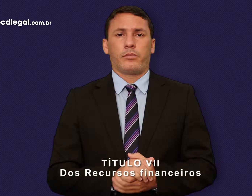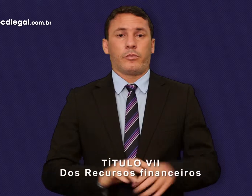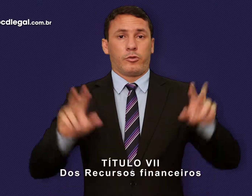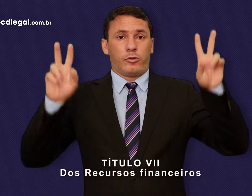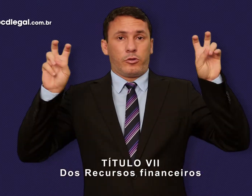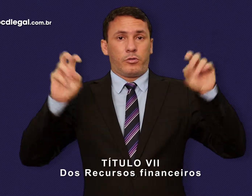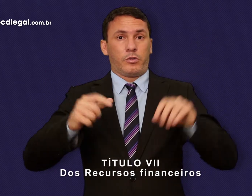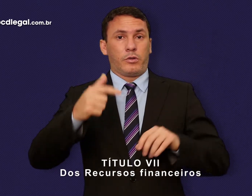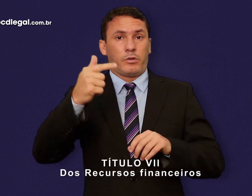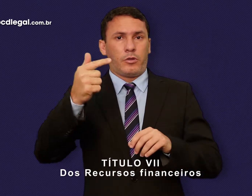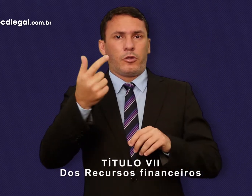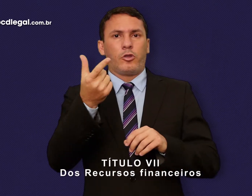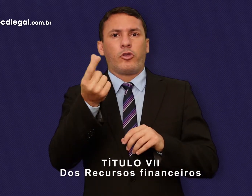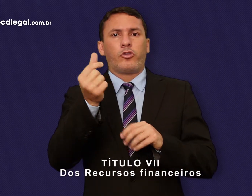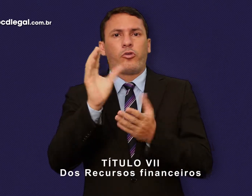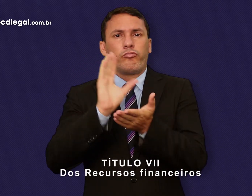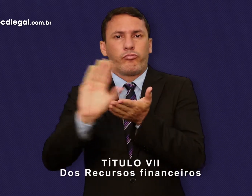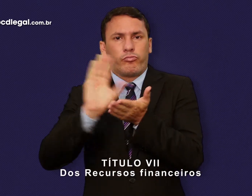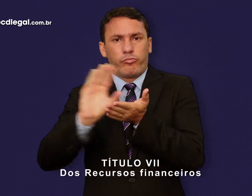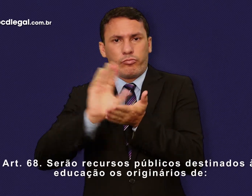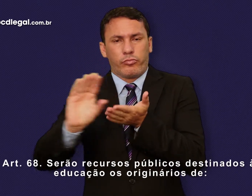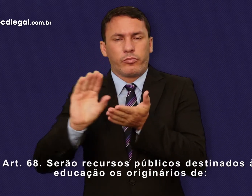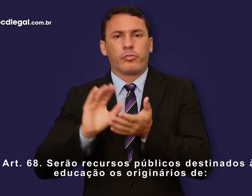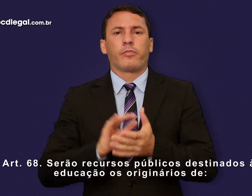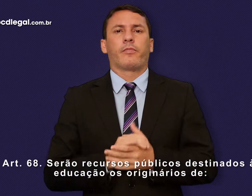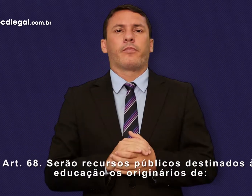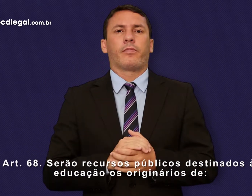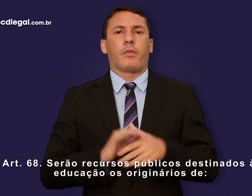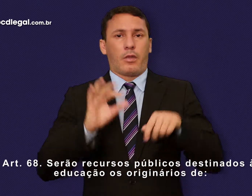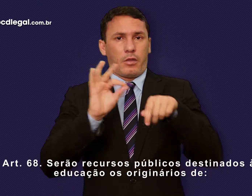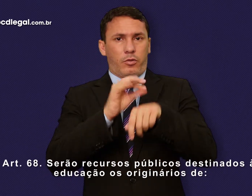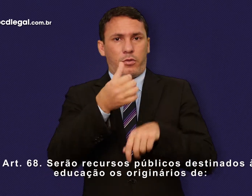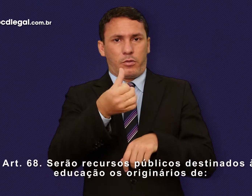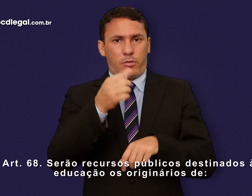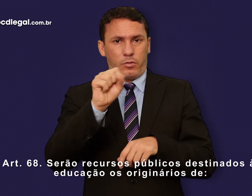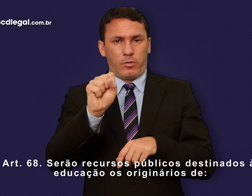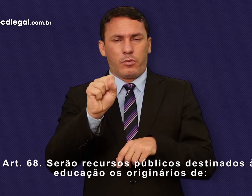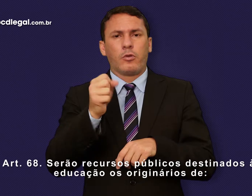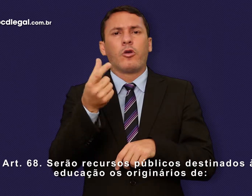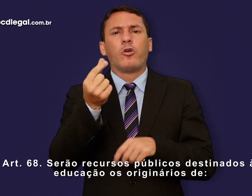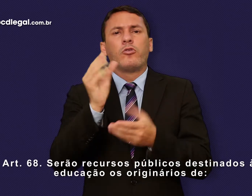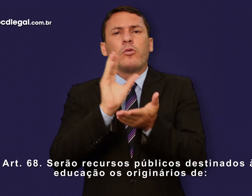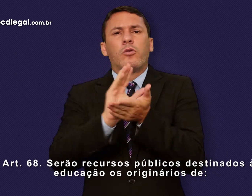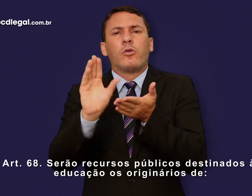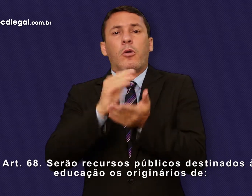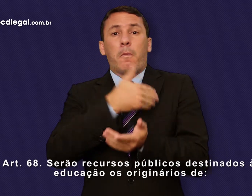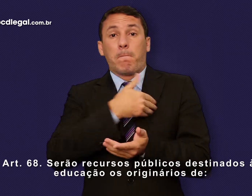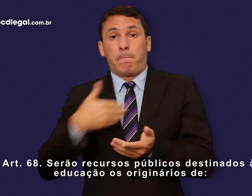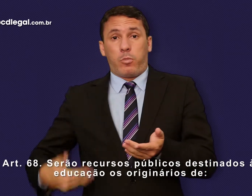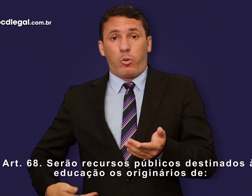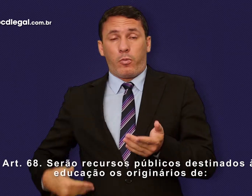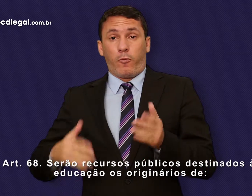Título 7. Dos recursos financeiros. Artigo 68. Serão recursos públicos destinados à educação